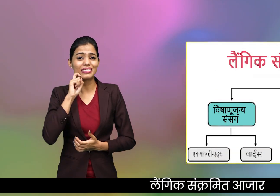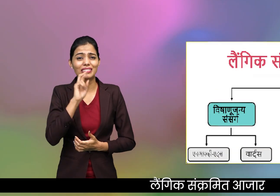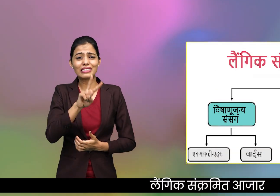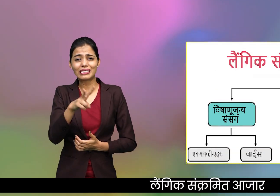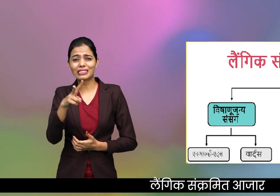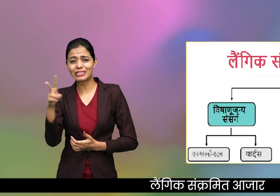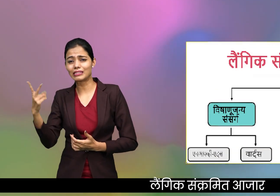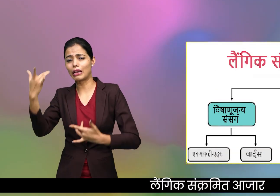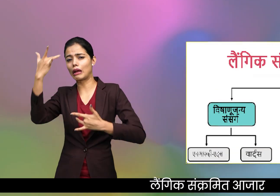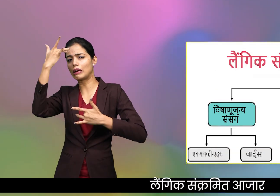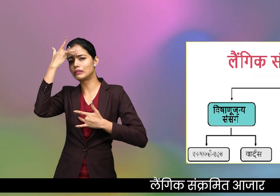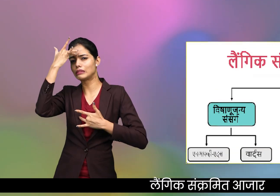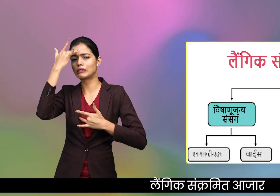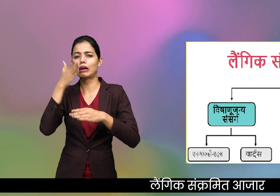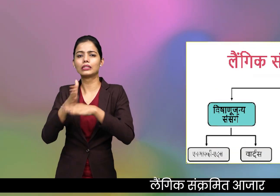लैंगिक संक्रमित आजार,